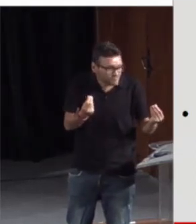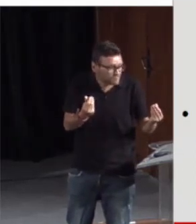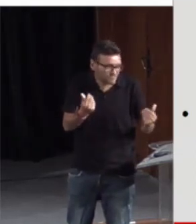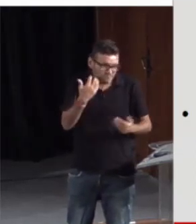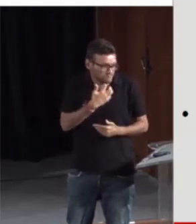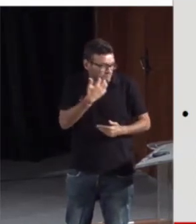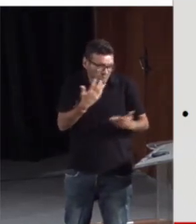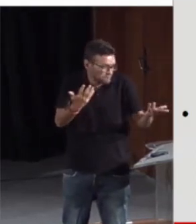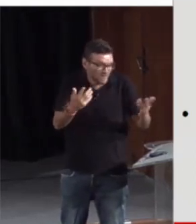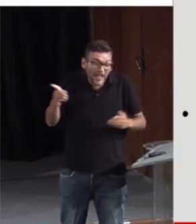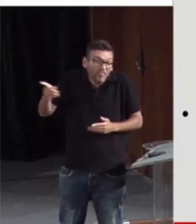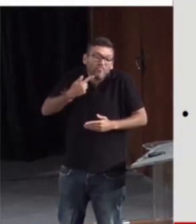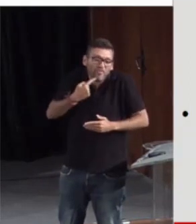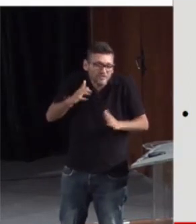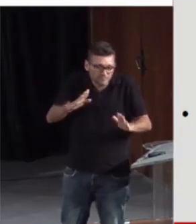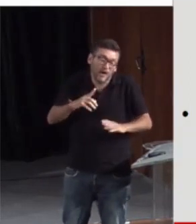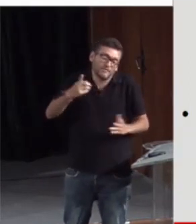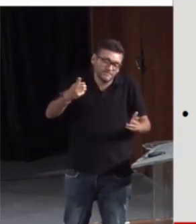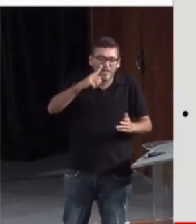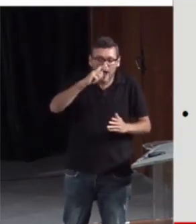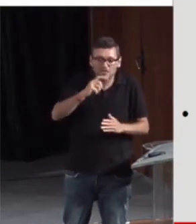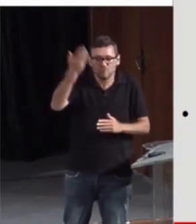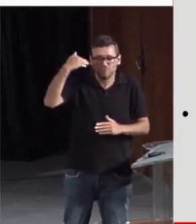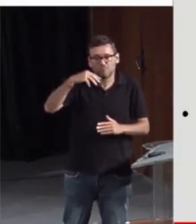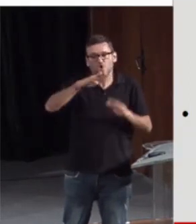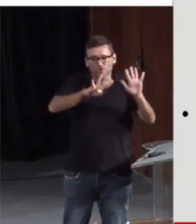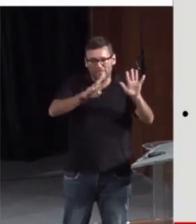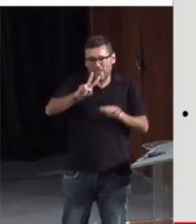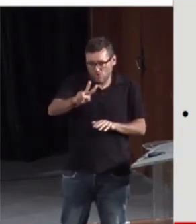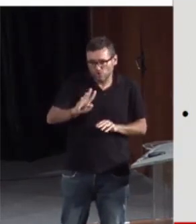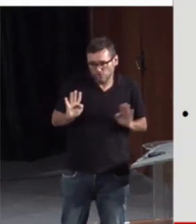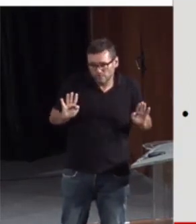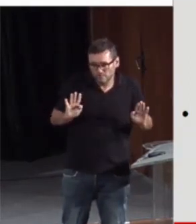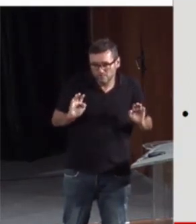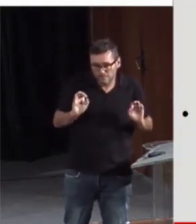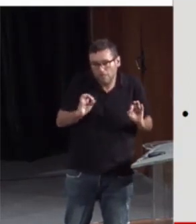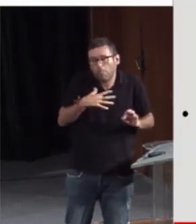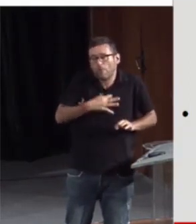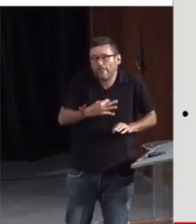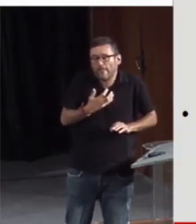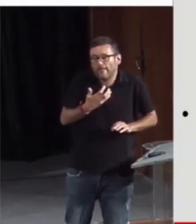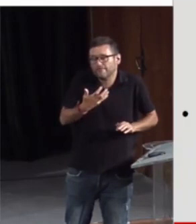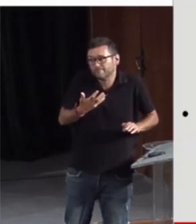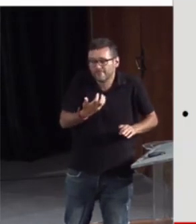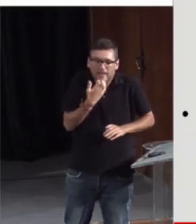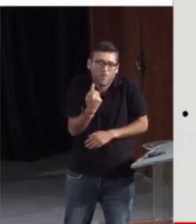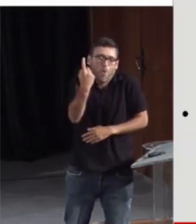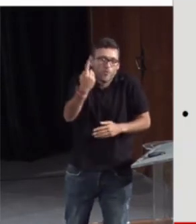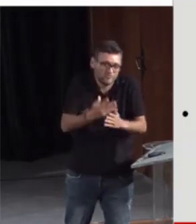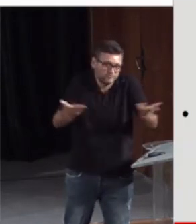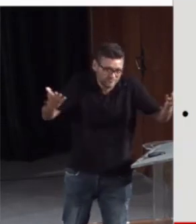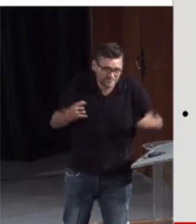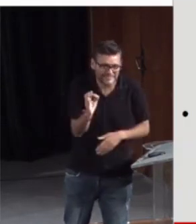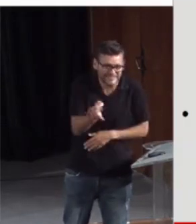que, como un conector, como un condicional. Estamos hablando de una investigación